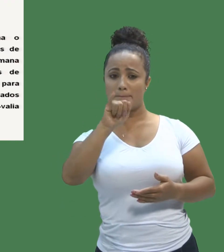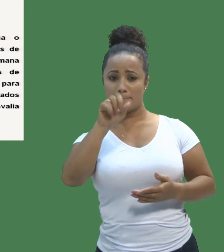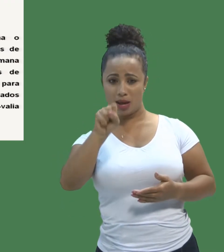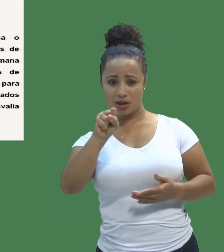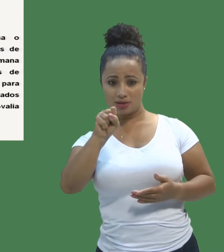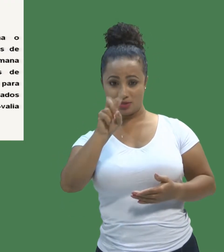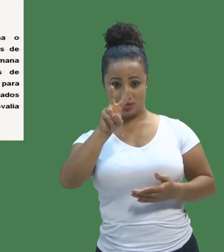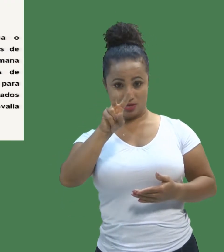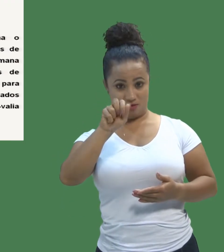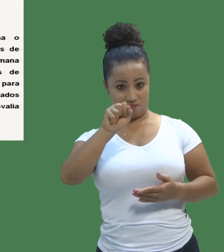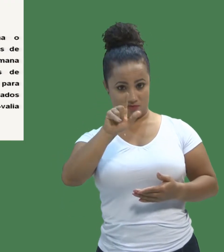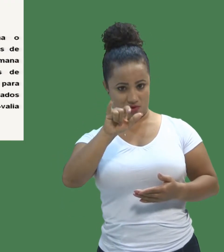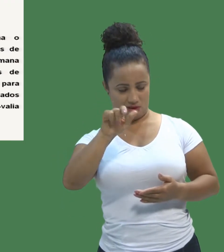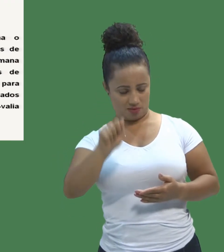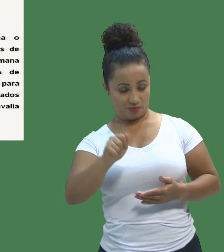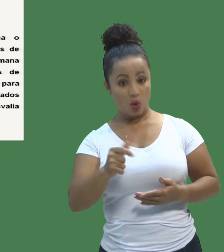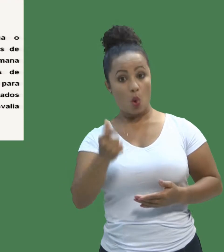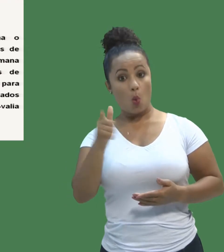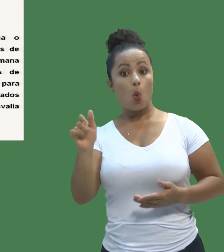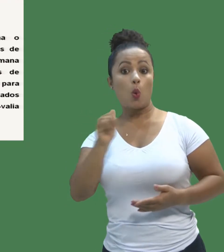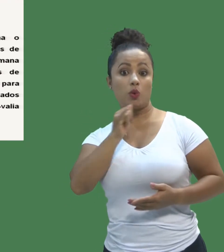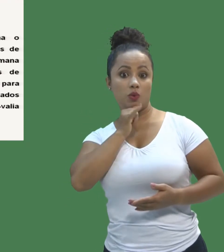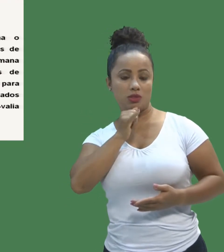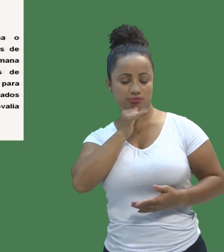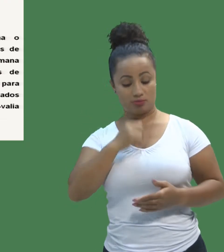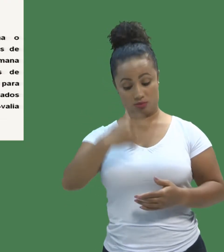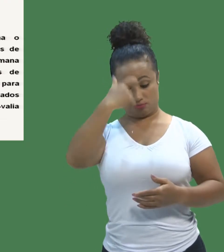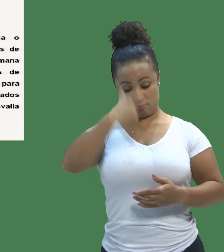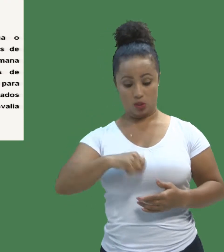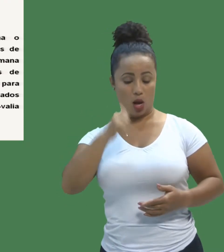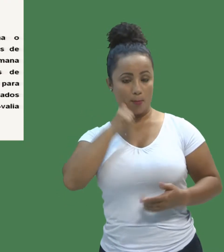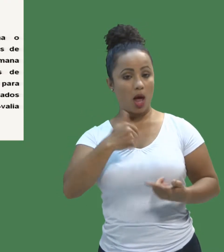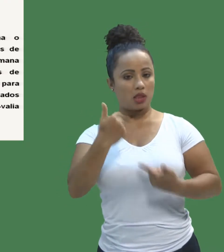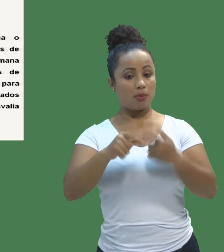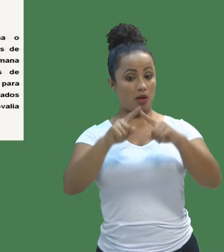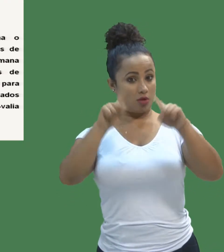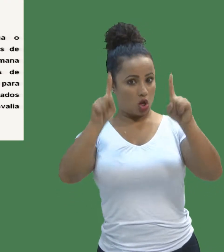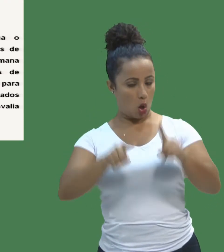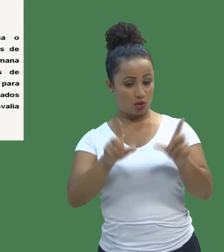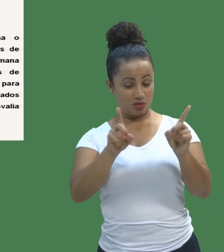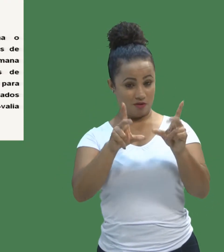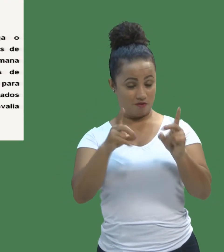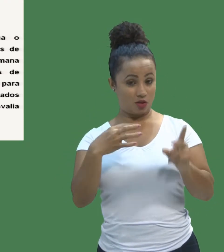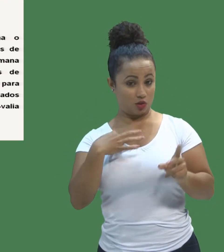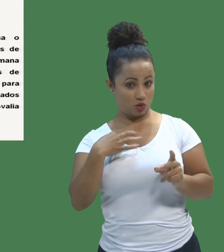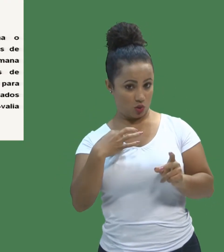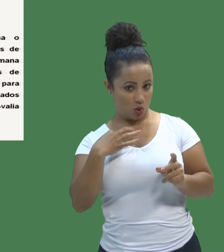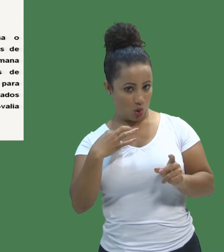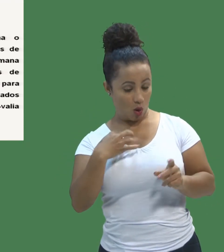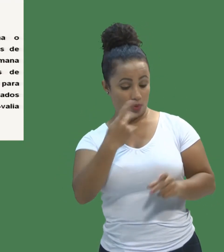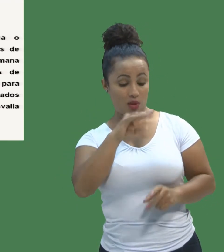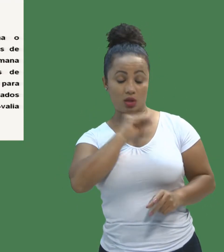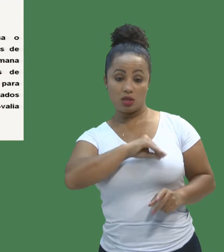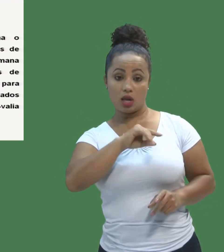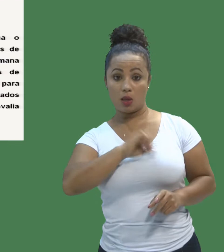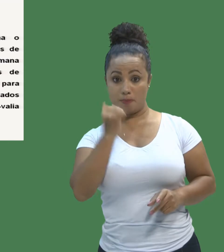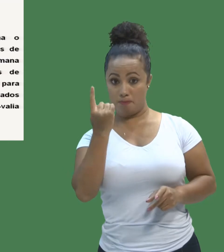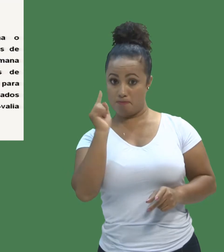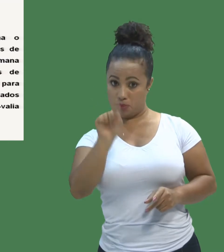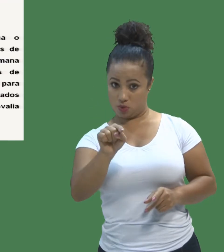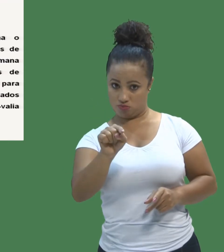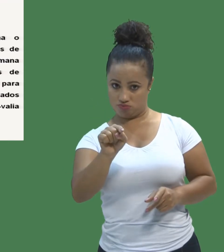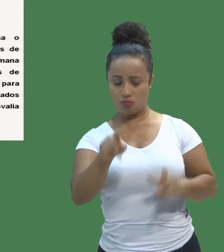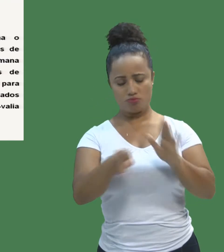No exemplo 2, uma balconista de loja de roupas ganha o equivalente a